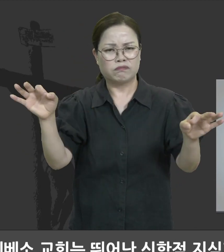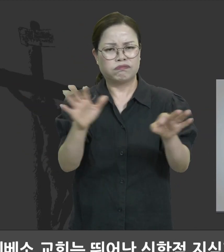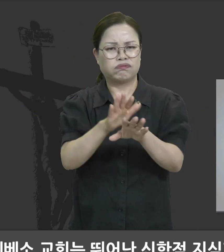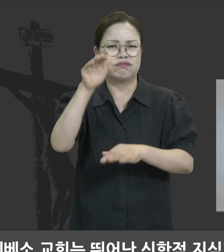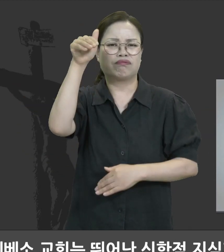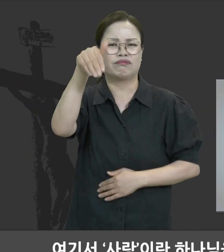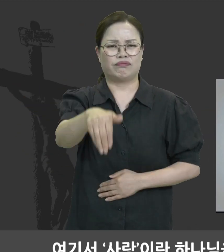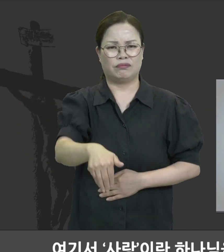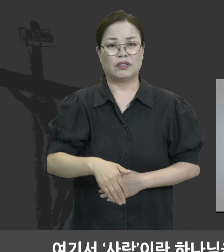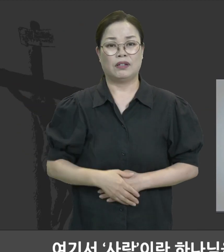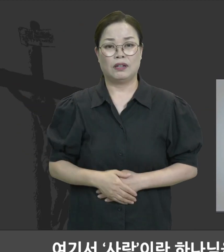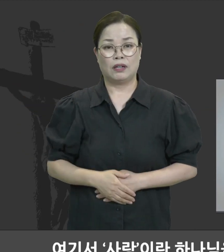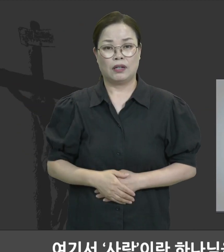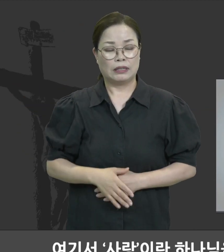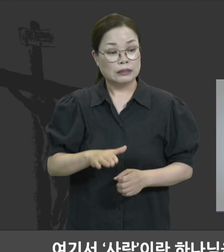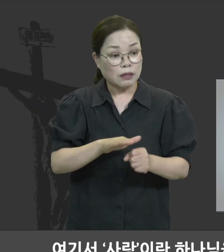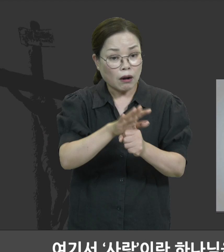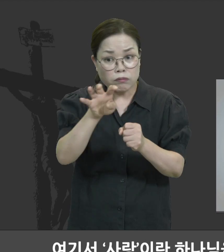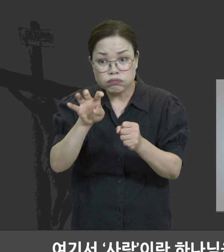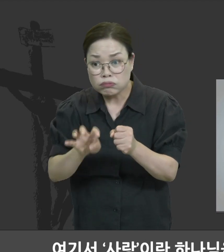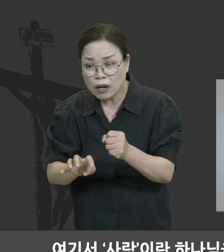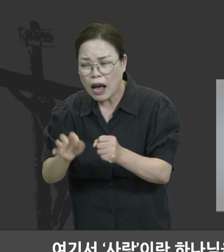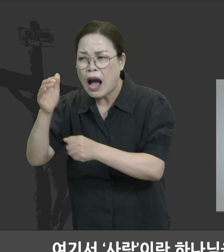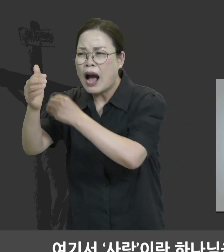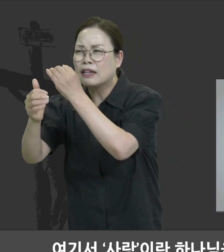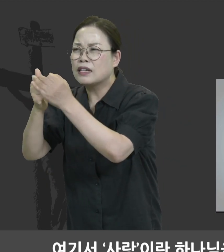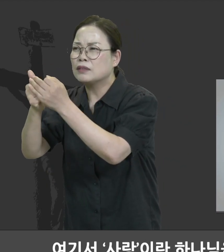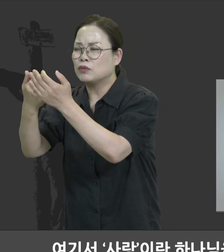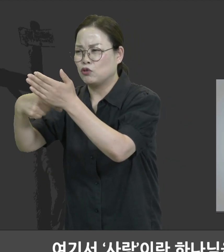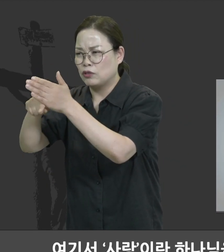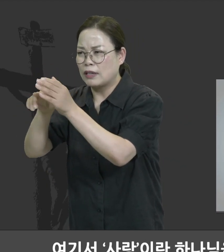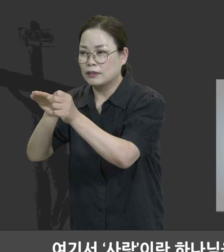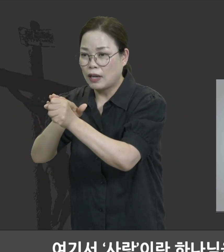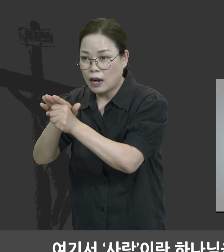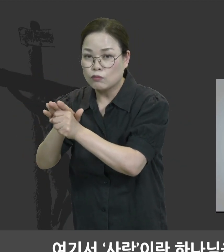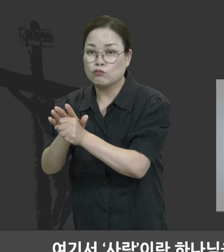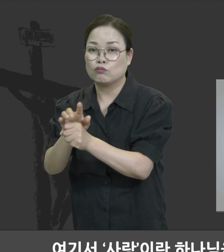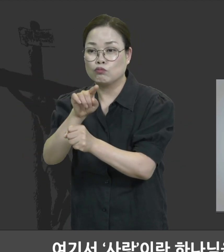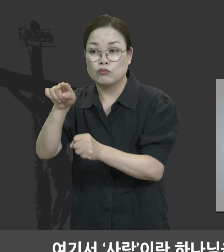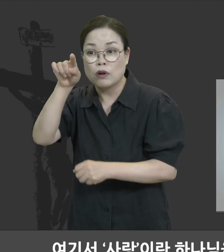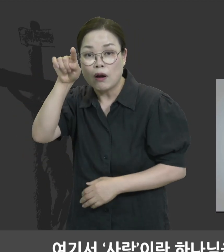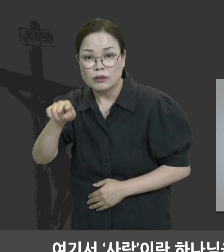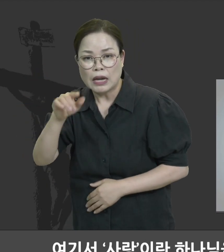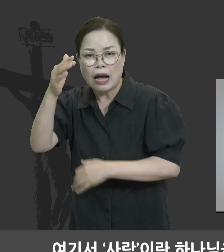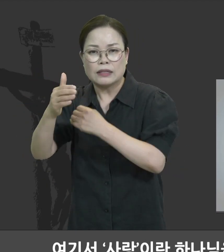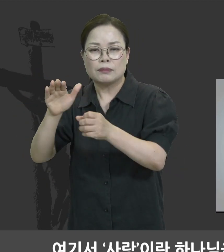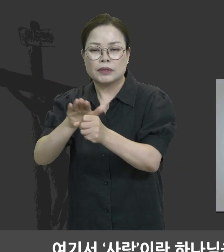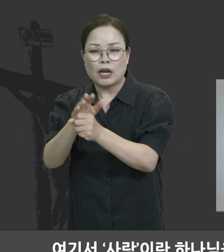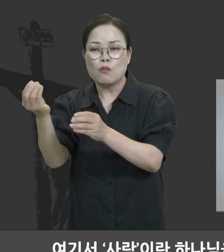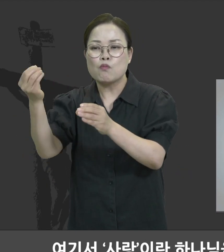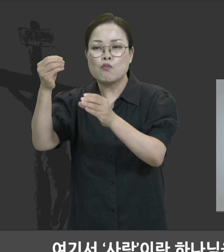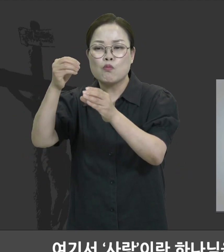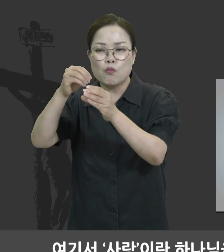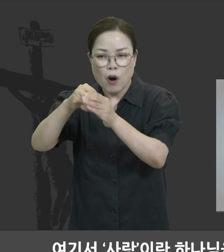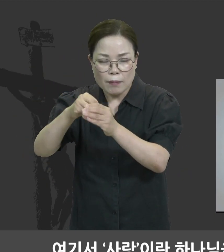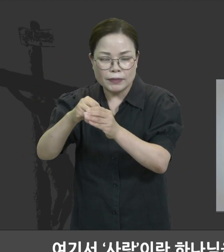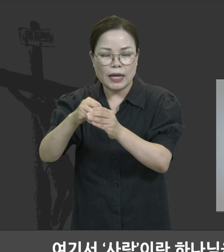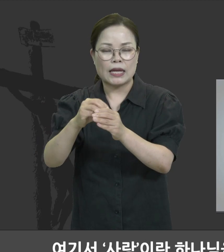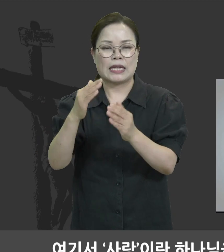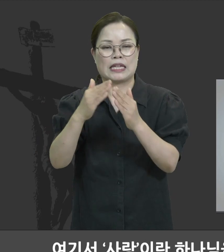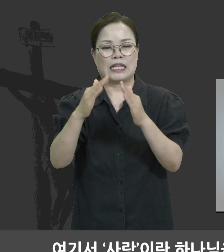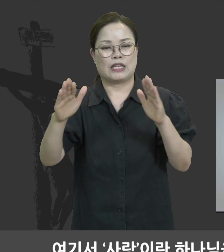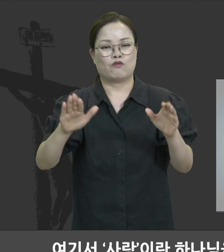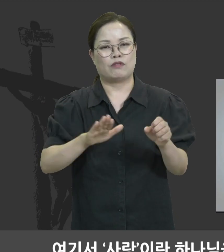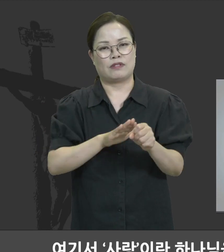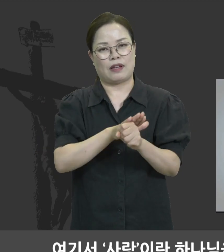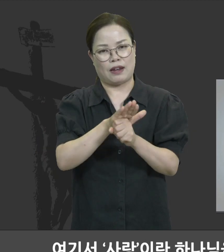없었습니다. 여기서 사랑이란 하나님을 향한 사랑은 물론 하나님 사랑이 표현된 이웃 사랑도